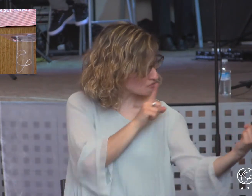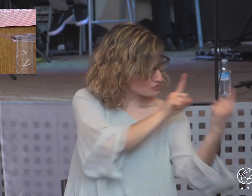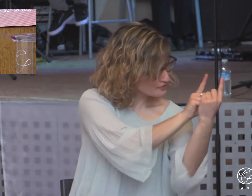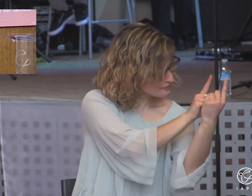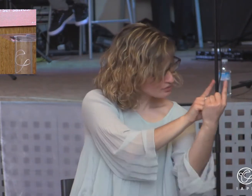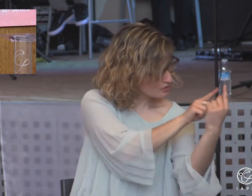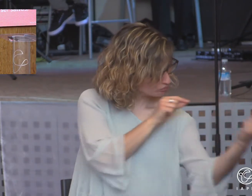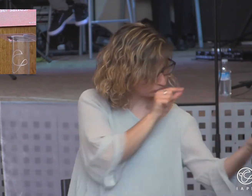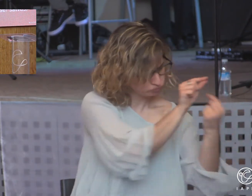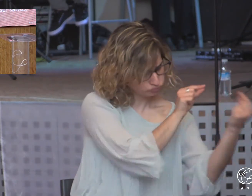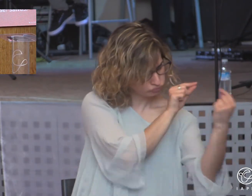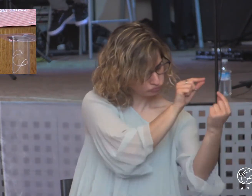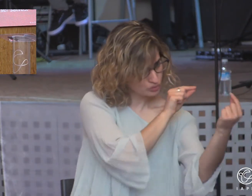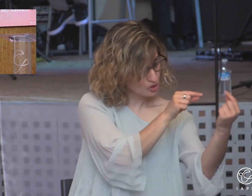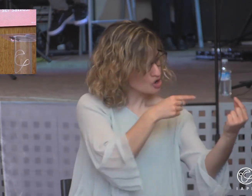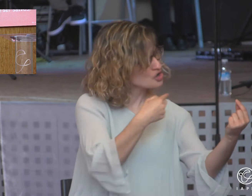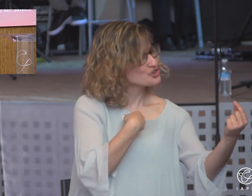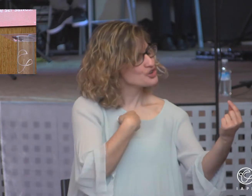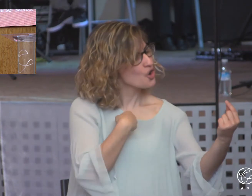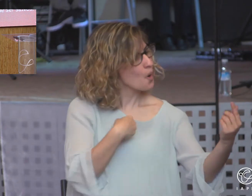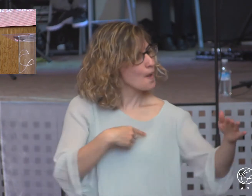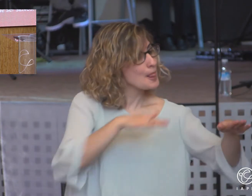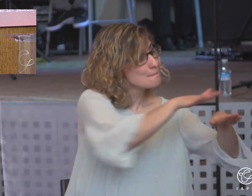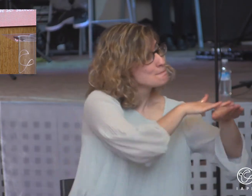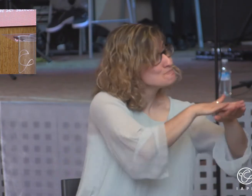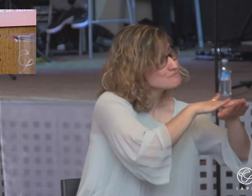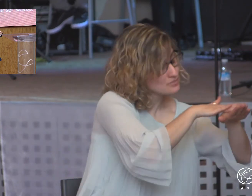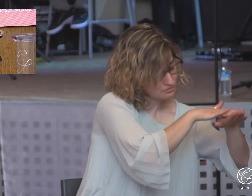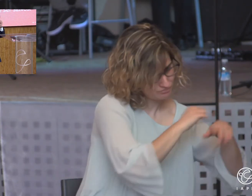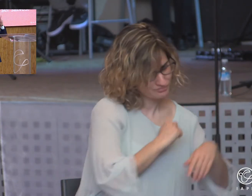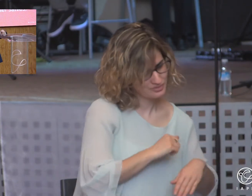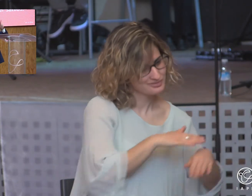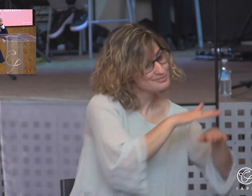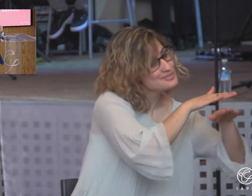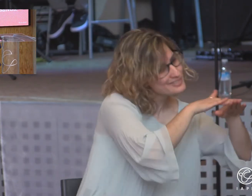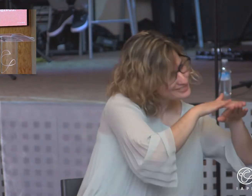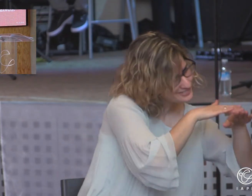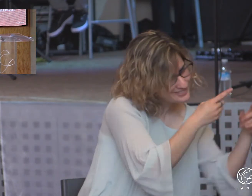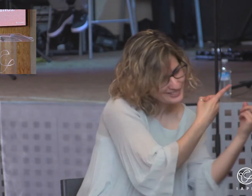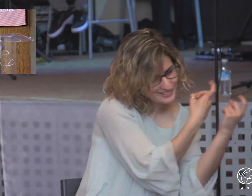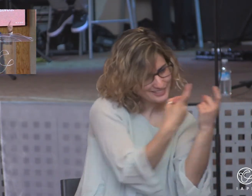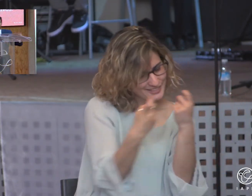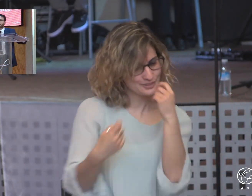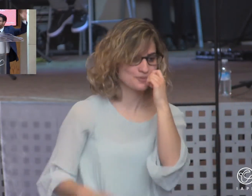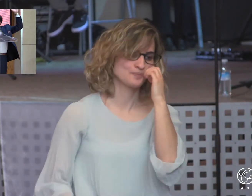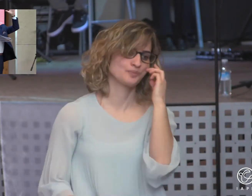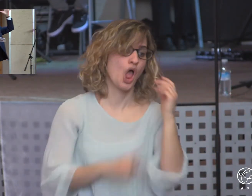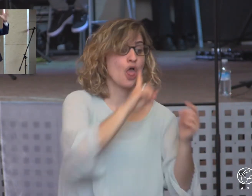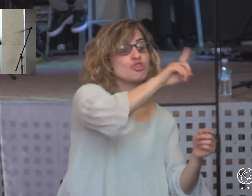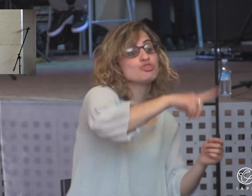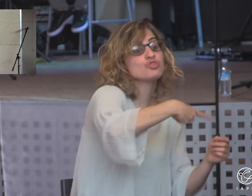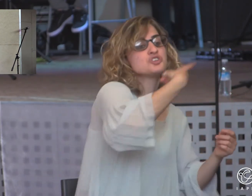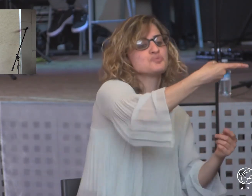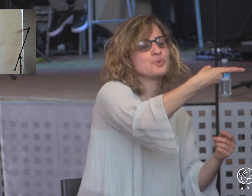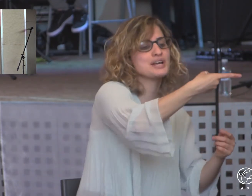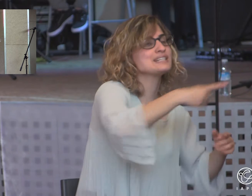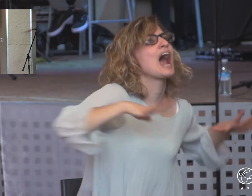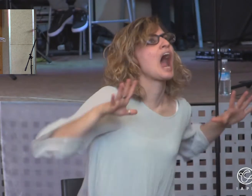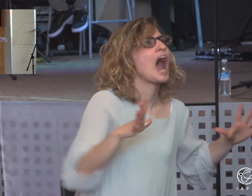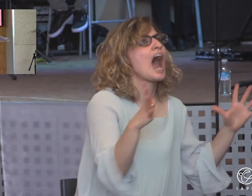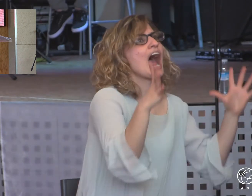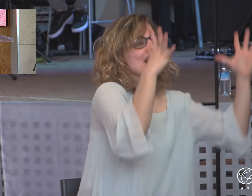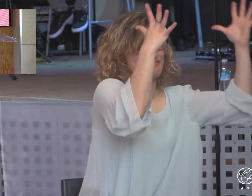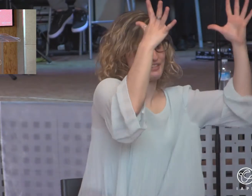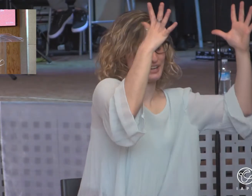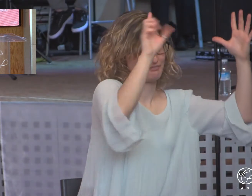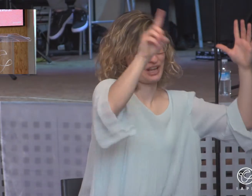él. Soy uno con él. Y cuando yo soy uno con él y estoy en favor con él, puedo alabar. El Señor